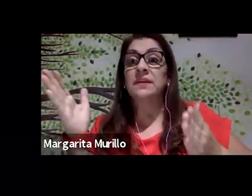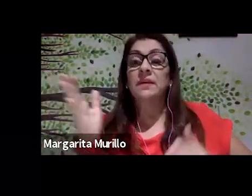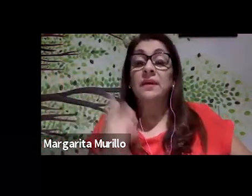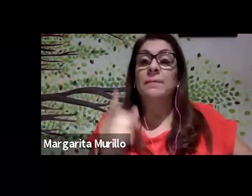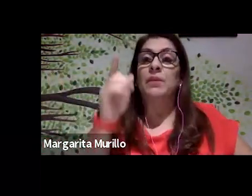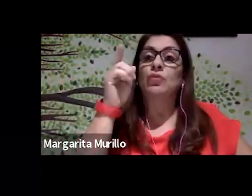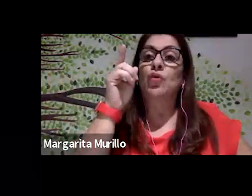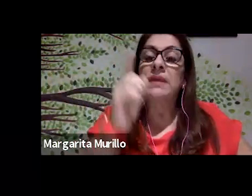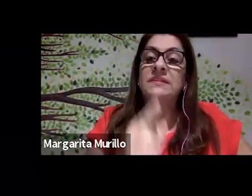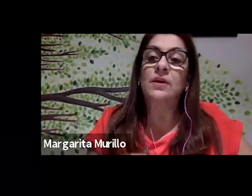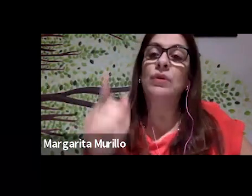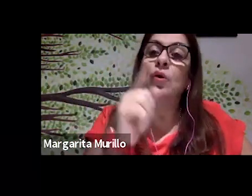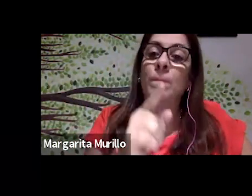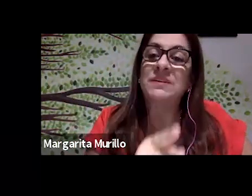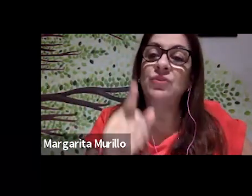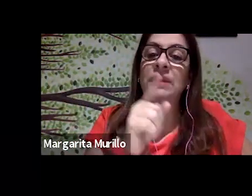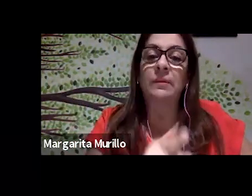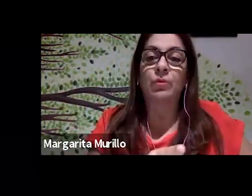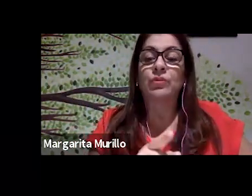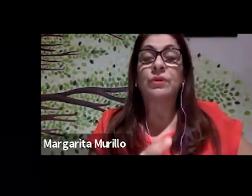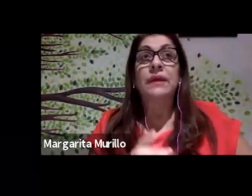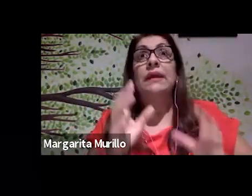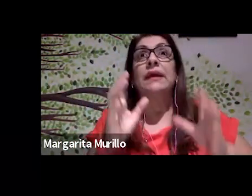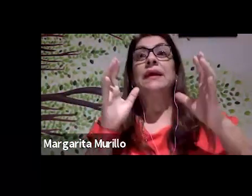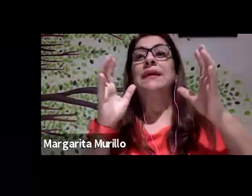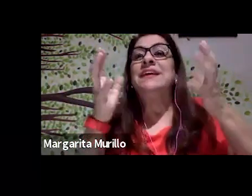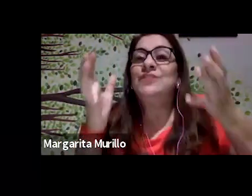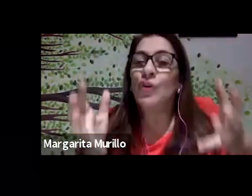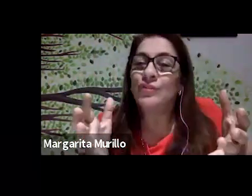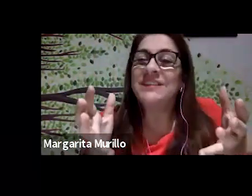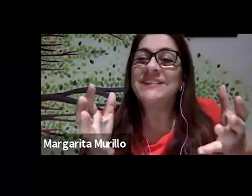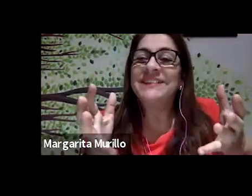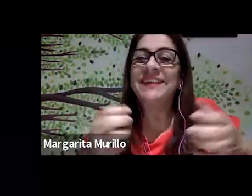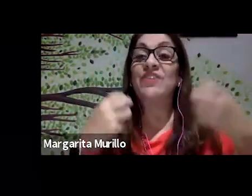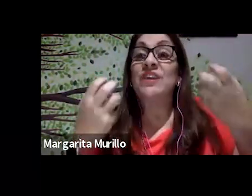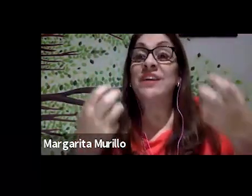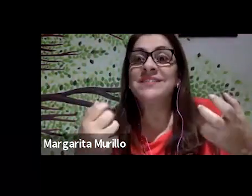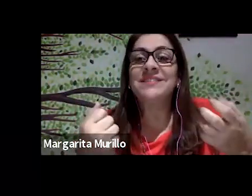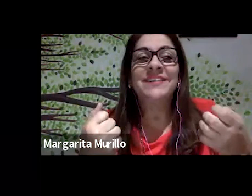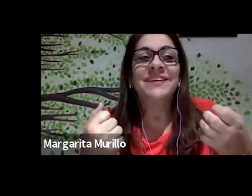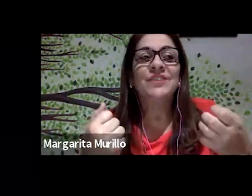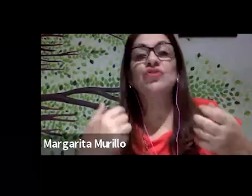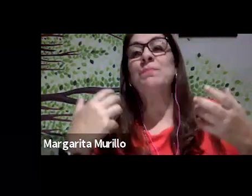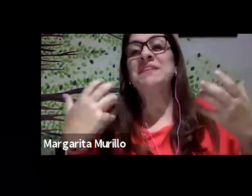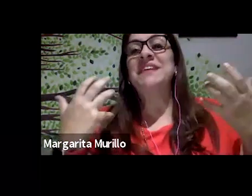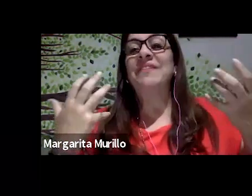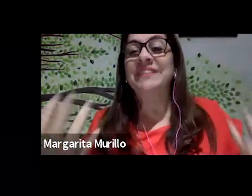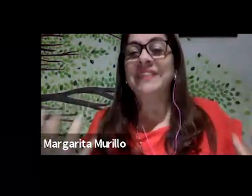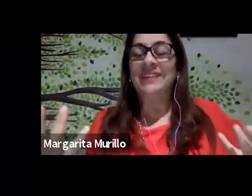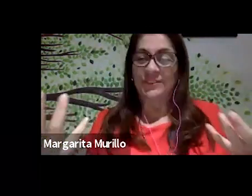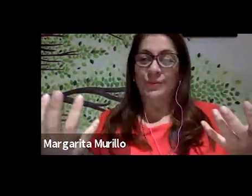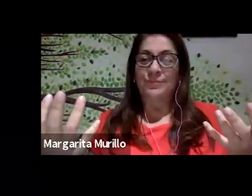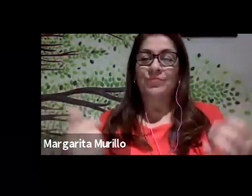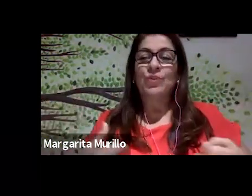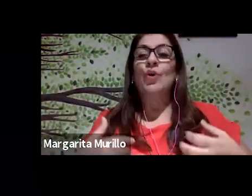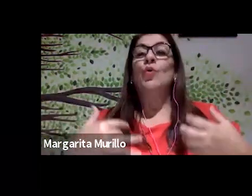Sapiens pero comienza con la compasión y el amor Y entonces las redes nos empiezan a